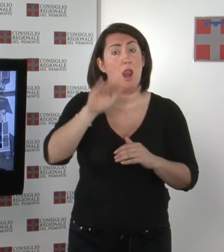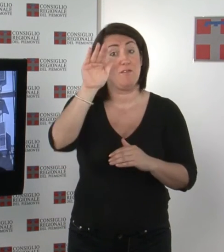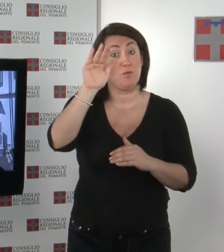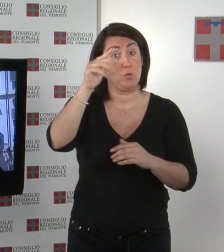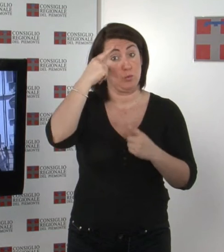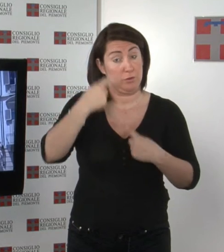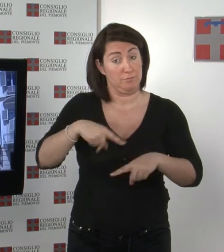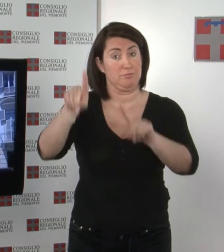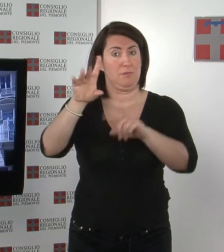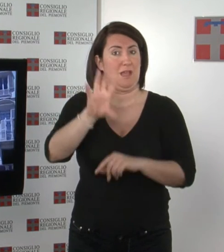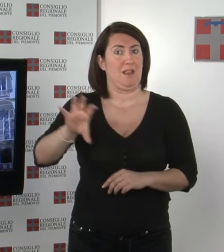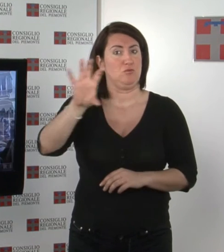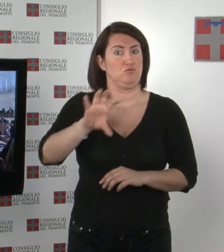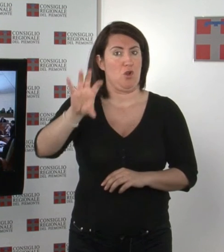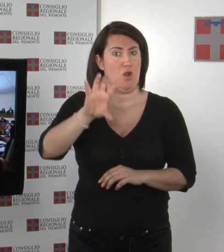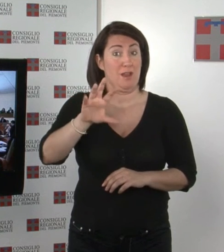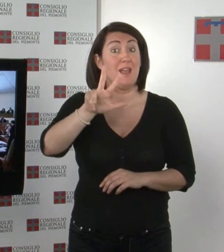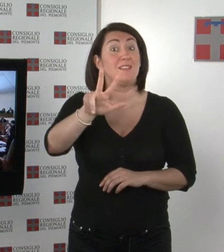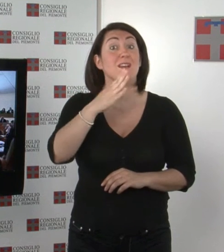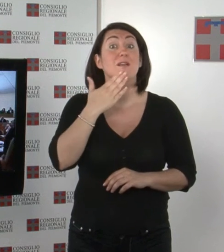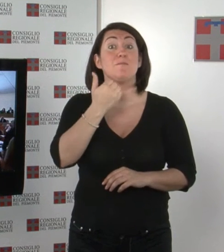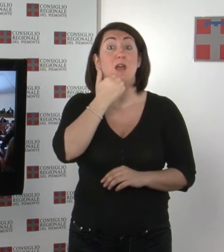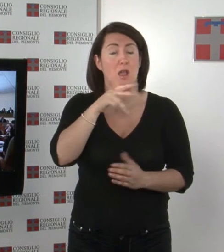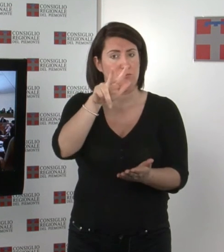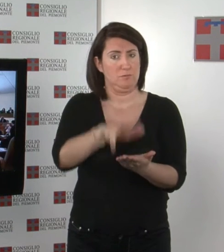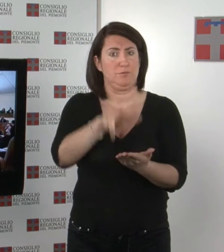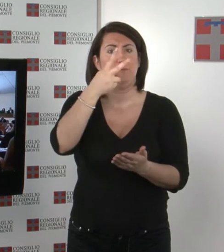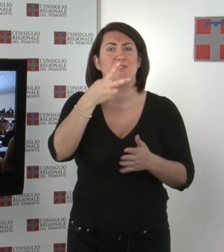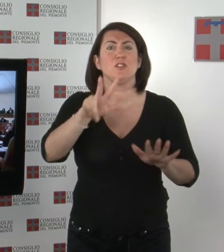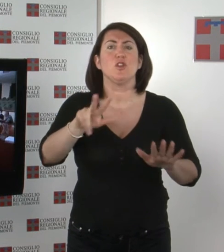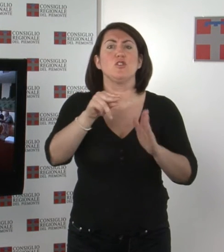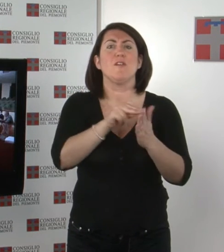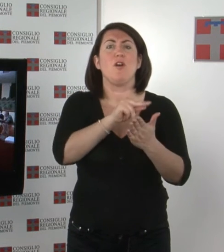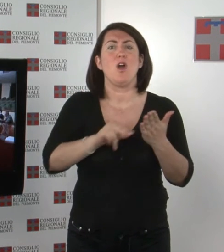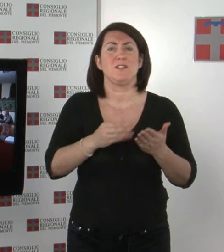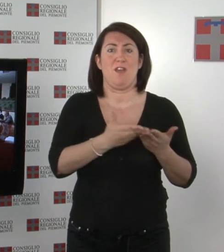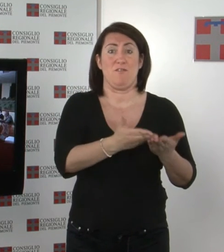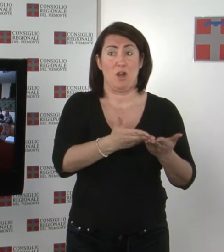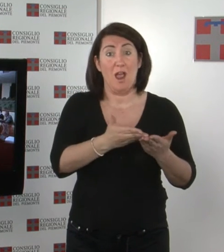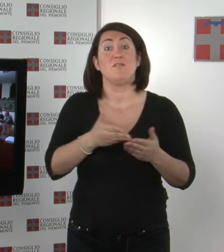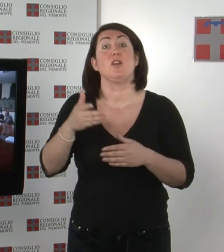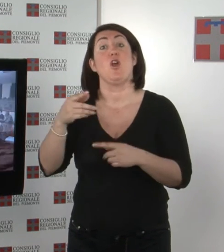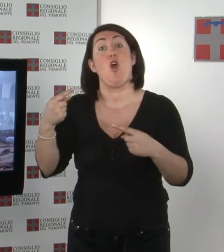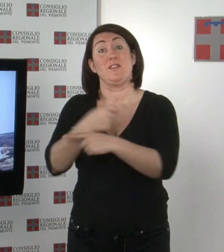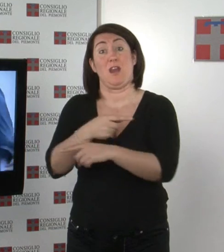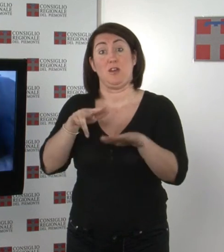dalla Regione. Il 3 maggio è stato anche approvato, 28 voti favorevoli, 18 contrari, 1 astenuto e 4 non